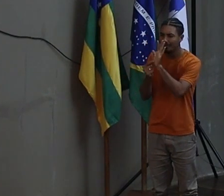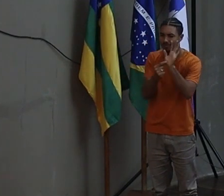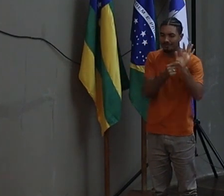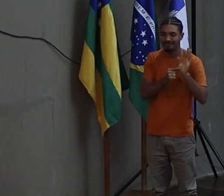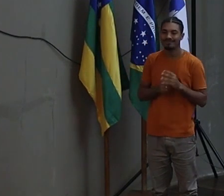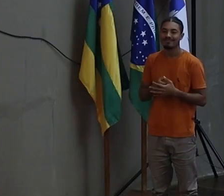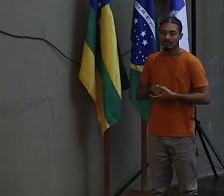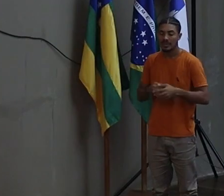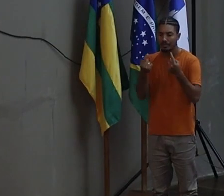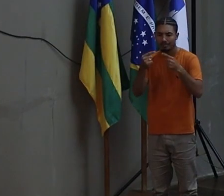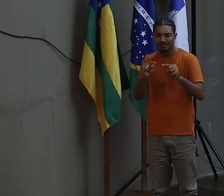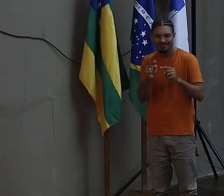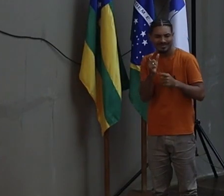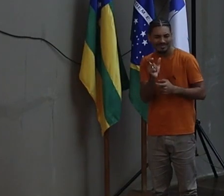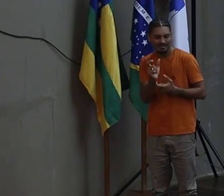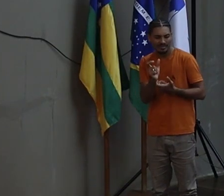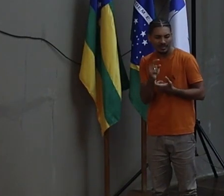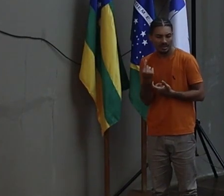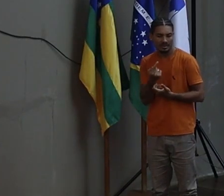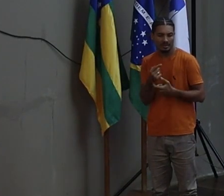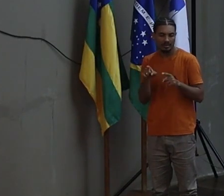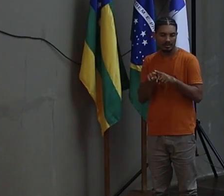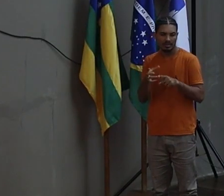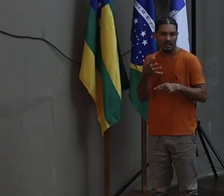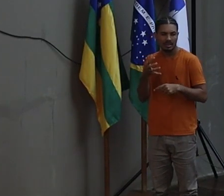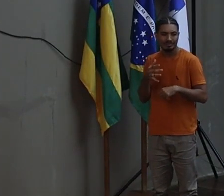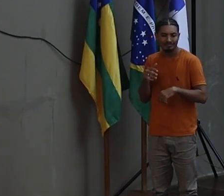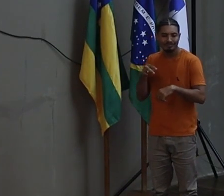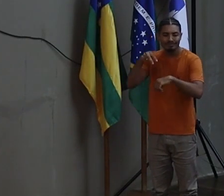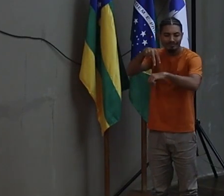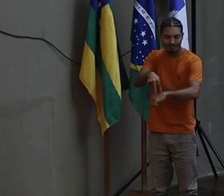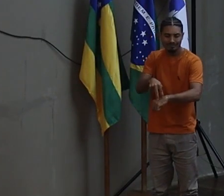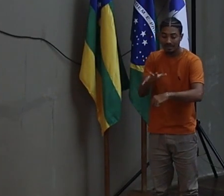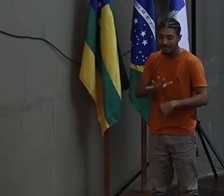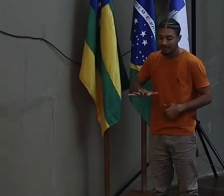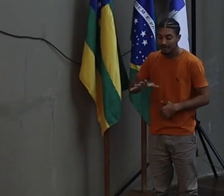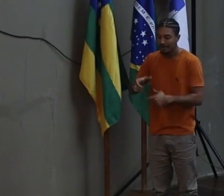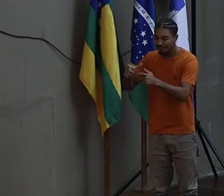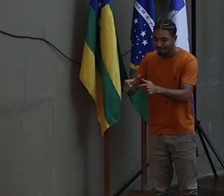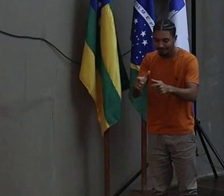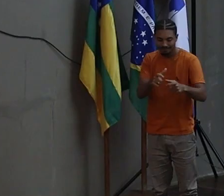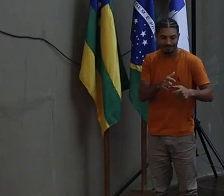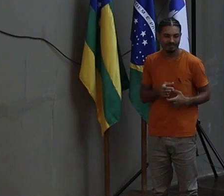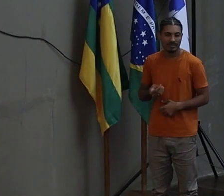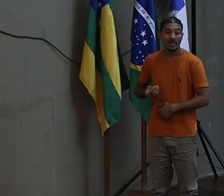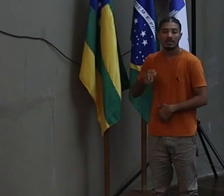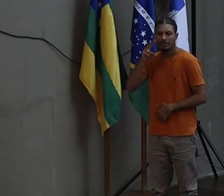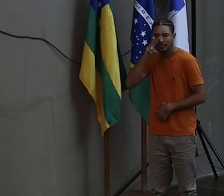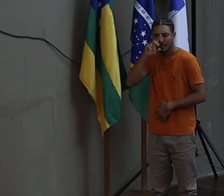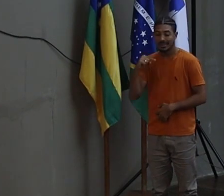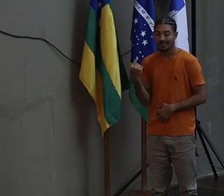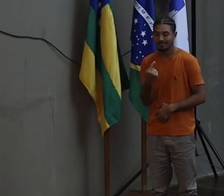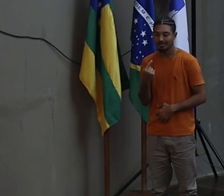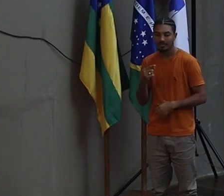sua contrapalavra, nós também queríamos estar ali ocupando aquele espaço para fortalecer a nossa